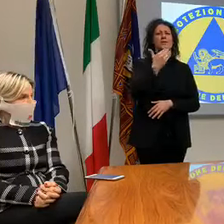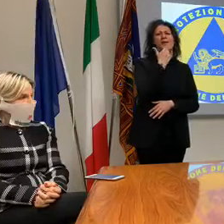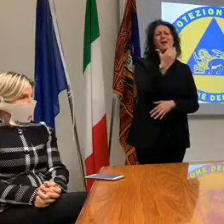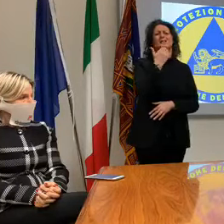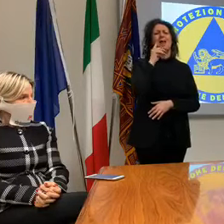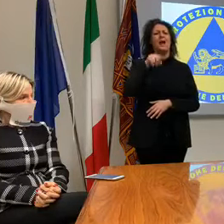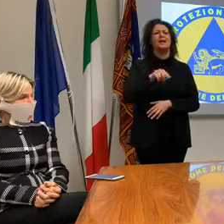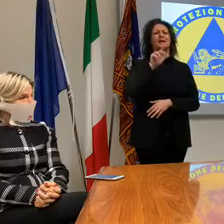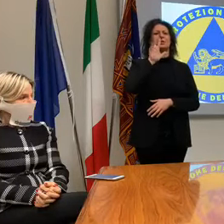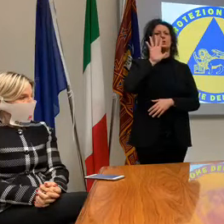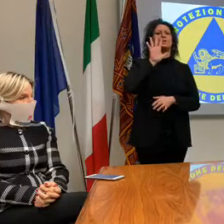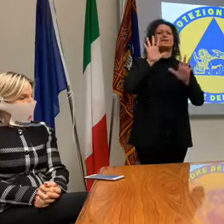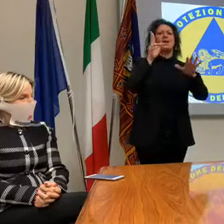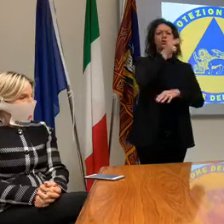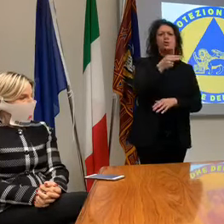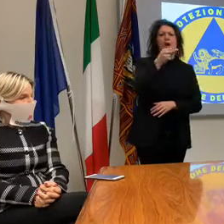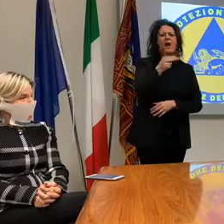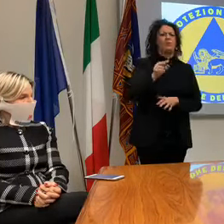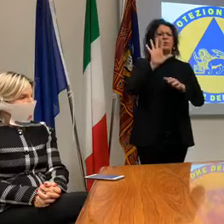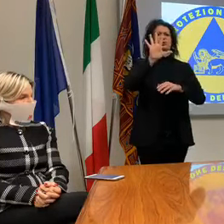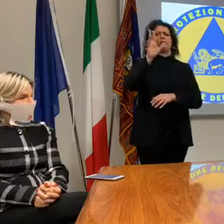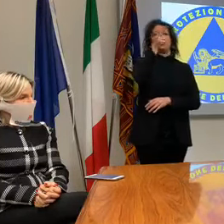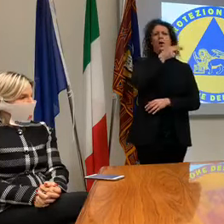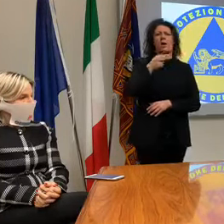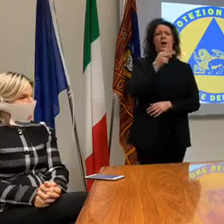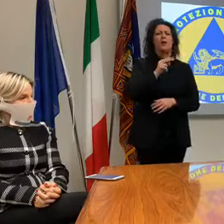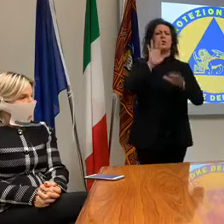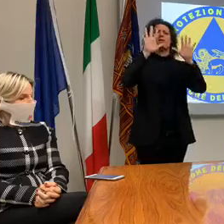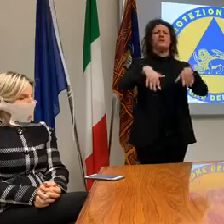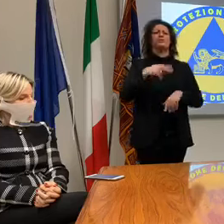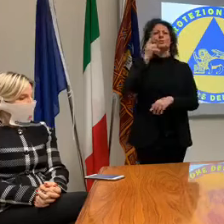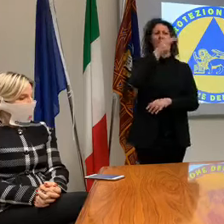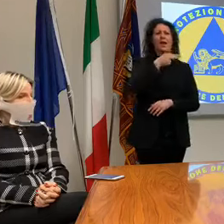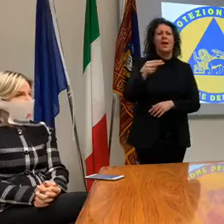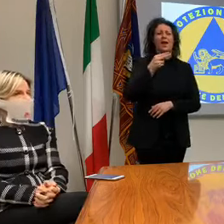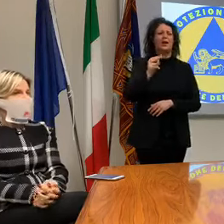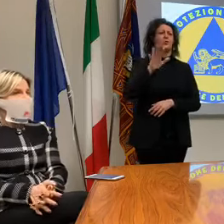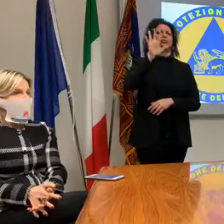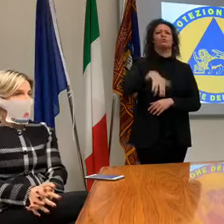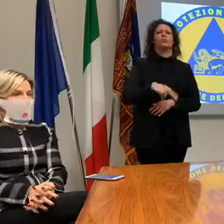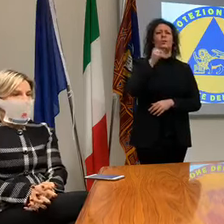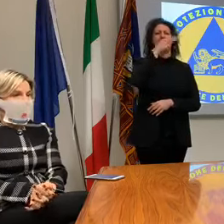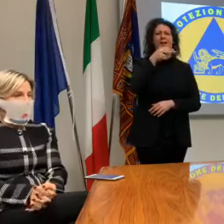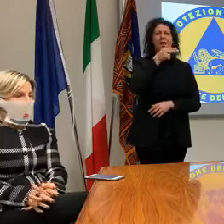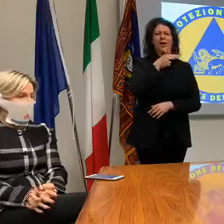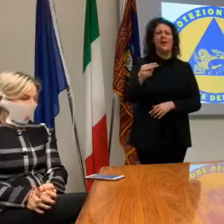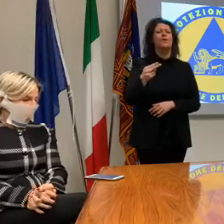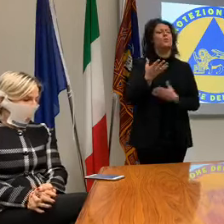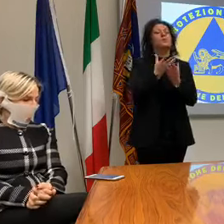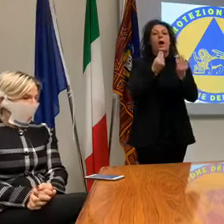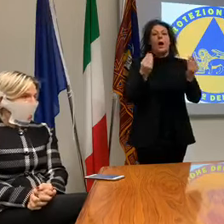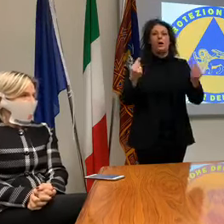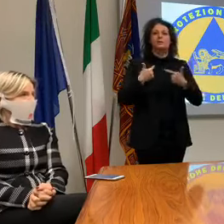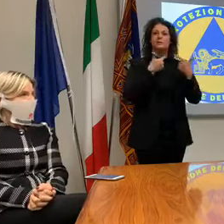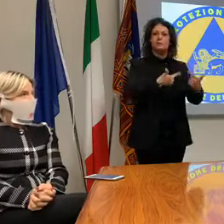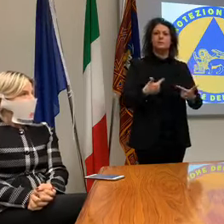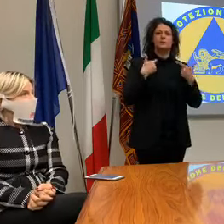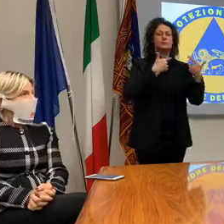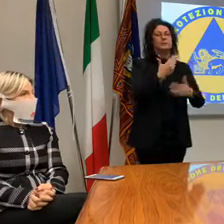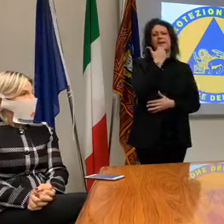i 50 euro, i 5.000 euro, i 1.000 euro, i 10.000 euro. Abbiamo tanti versamenti di 5-10.000 euro, e poi quelli